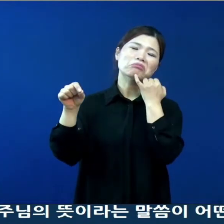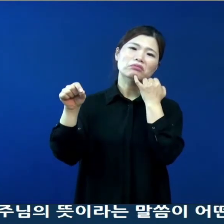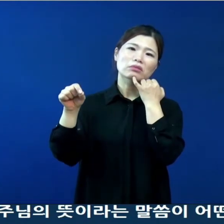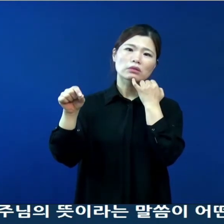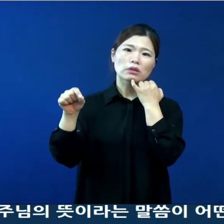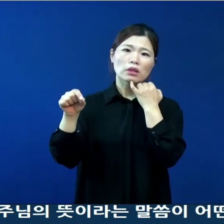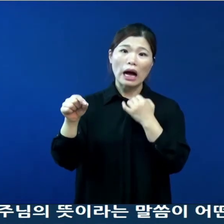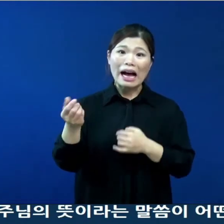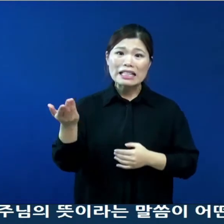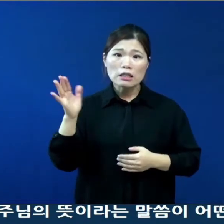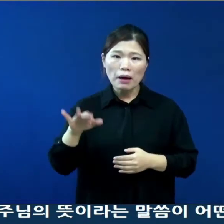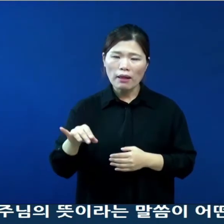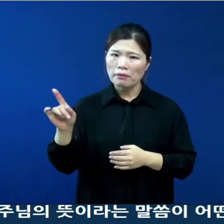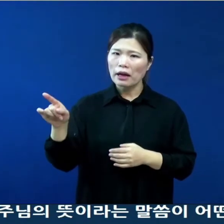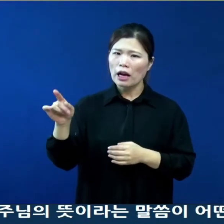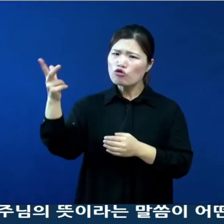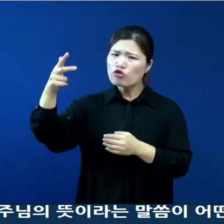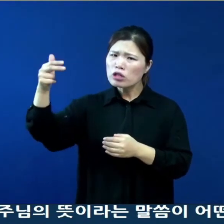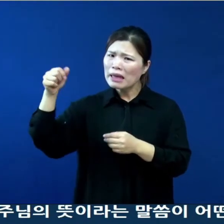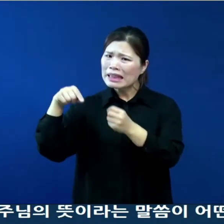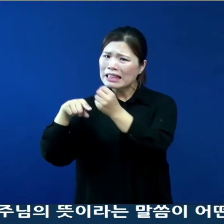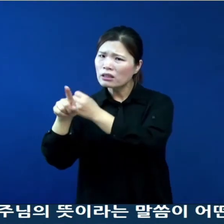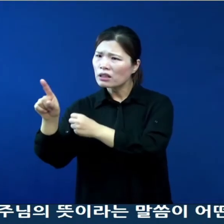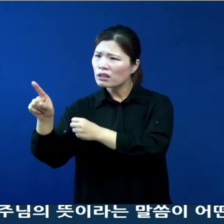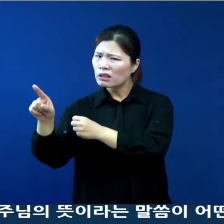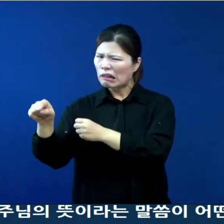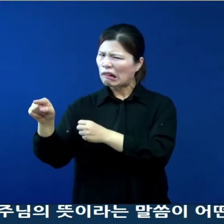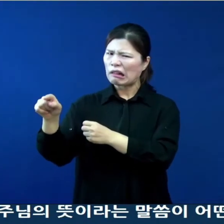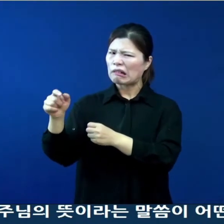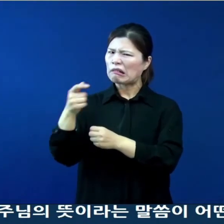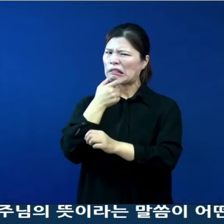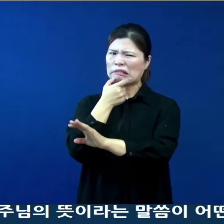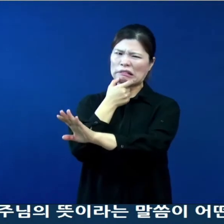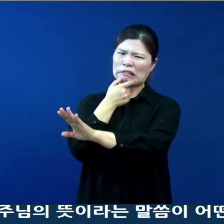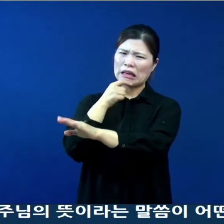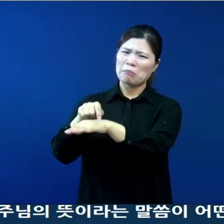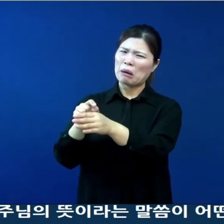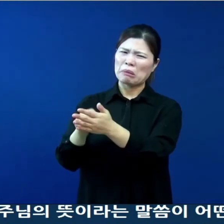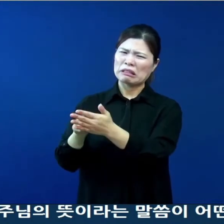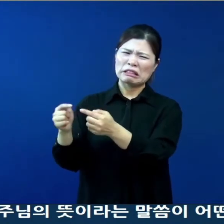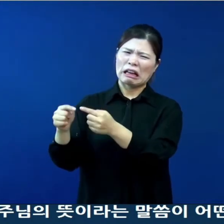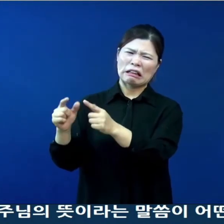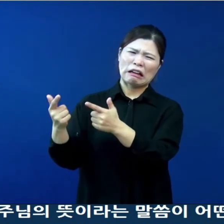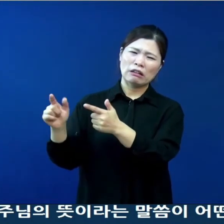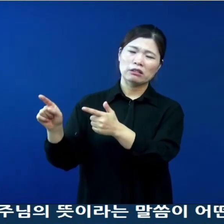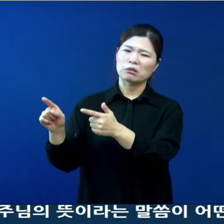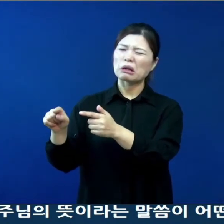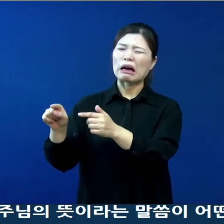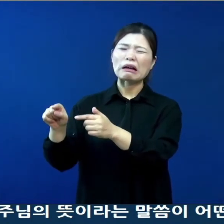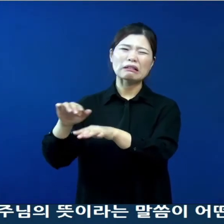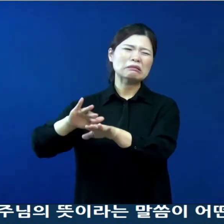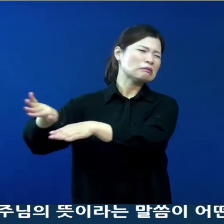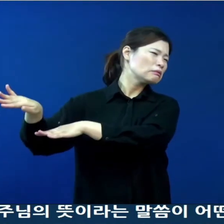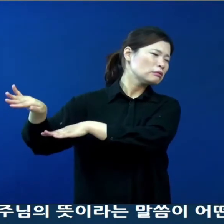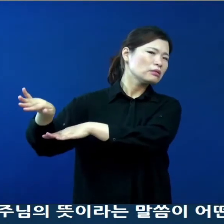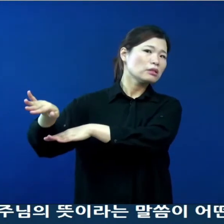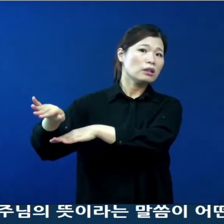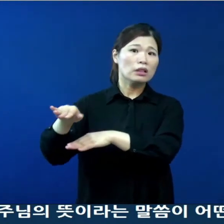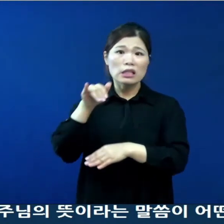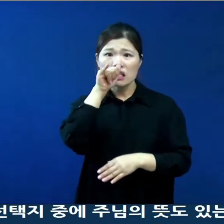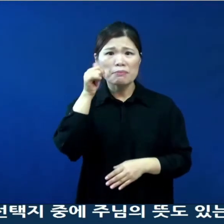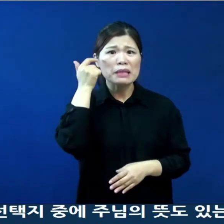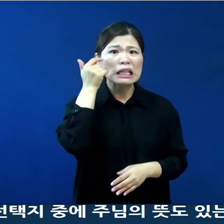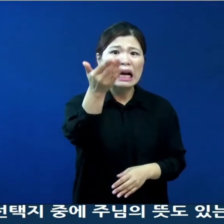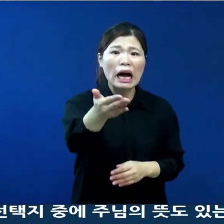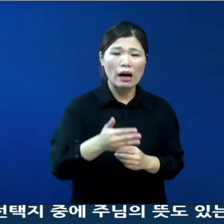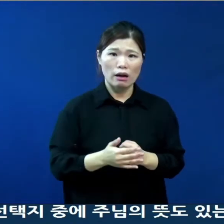괜찮아 보이면 안 갈 수도 있는, 혹시 그런 뜻이 주의 뜻으로 여러분의 인생에게 다가오고 있지는